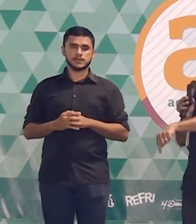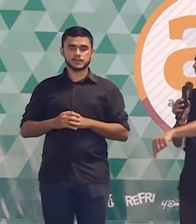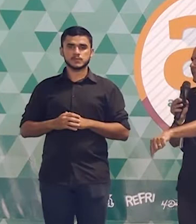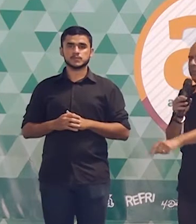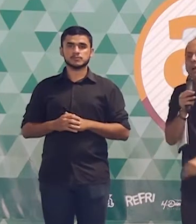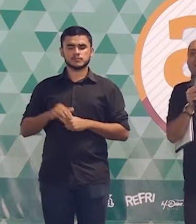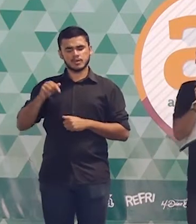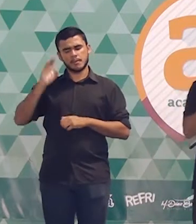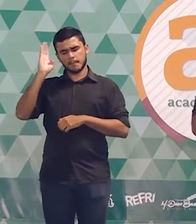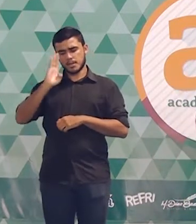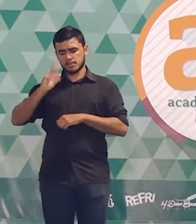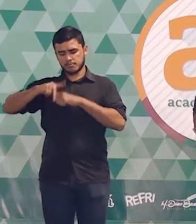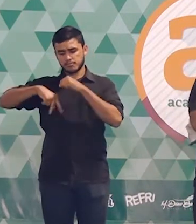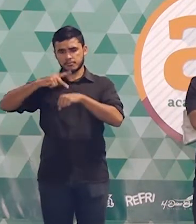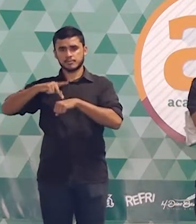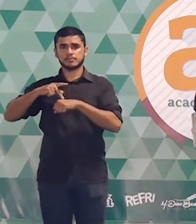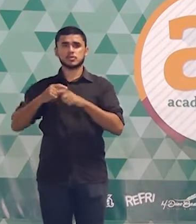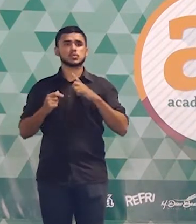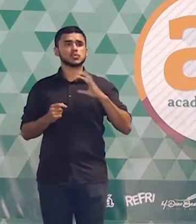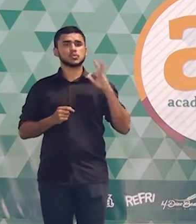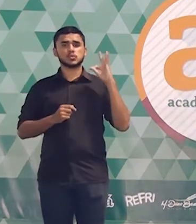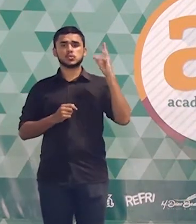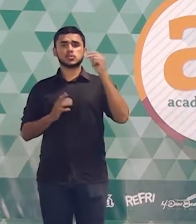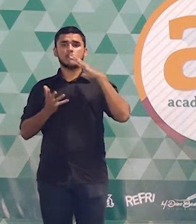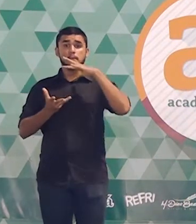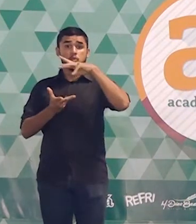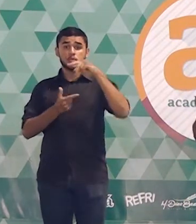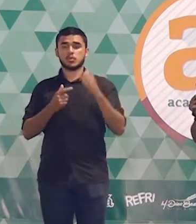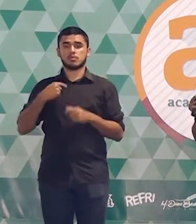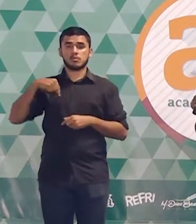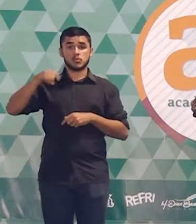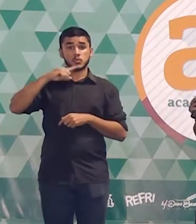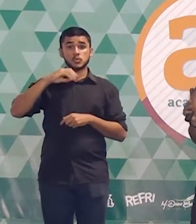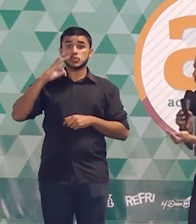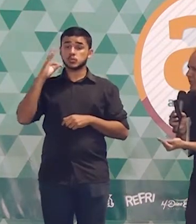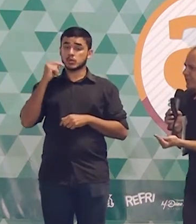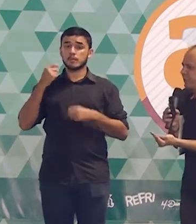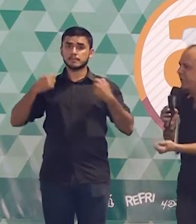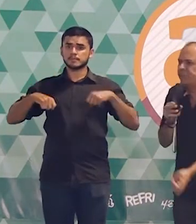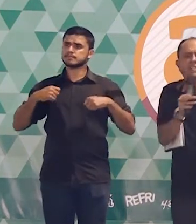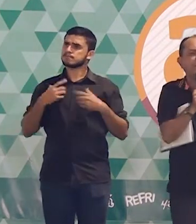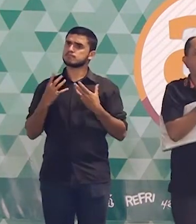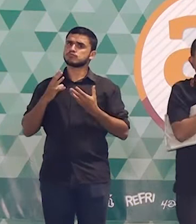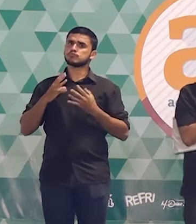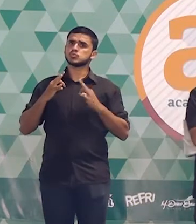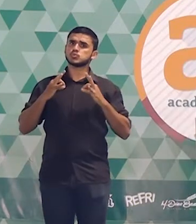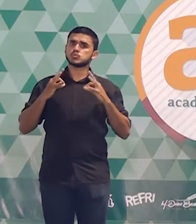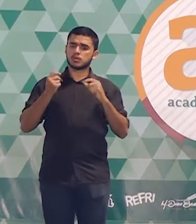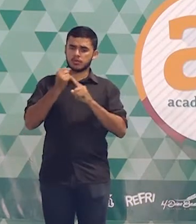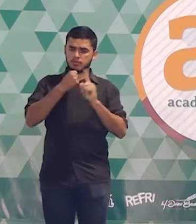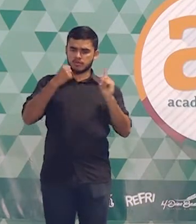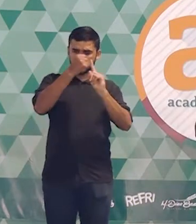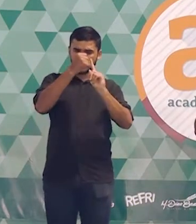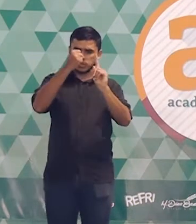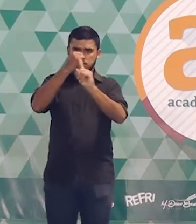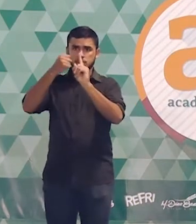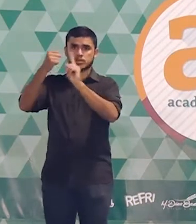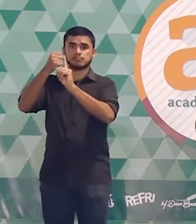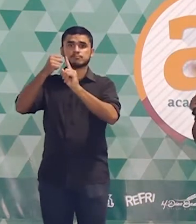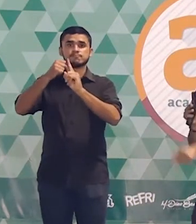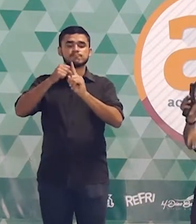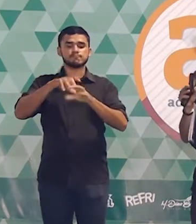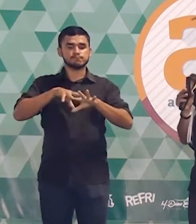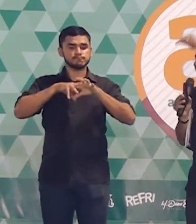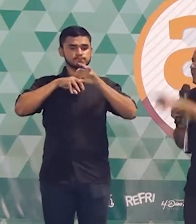não só aqui no Brasil, mas as vanguardas artísticas modernistas tiveram muito isso, de captar uma realidade